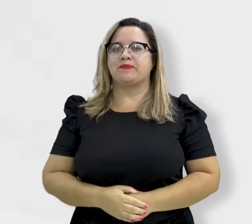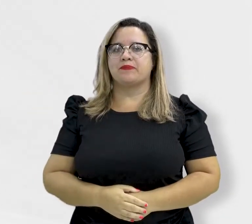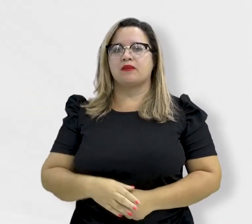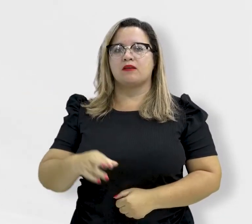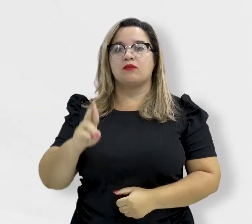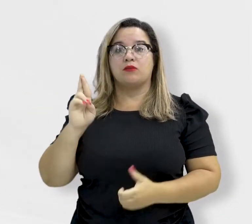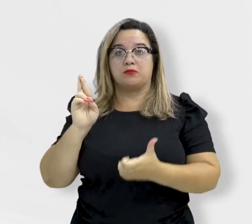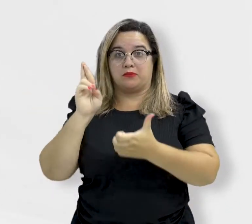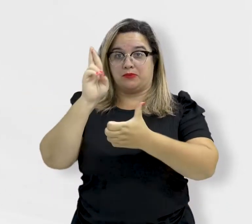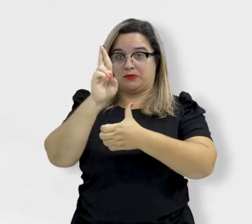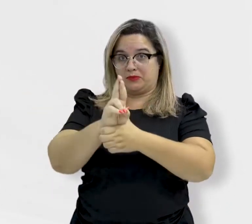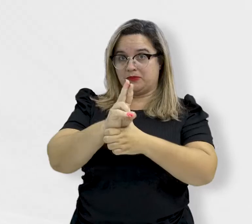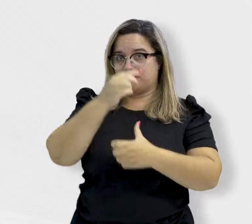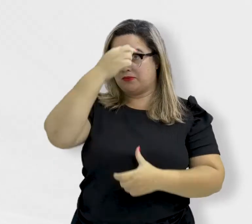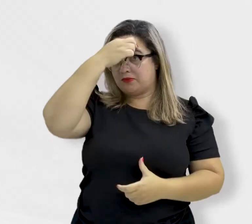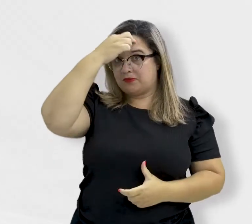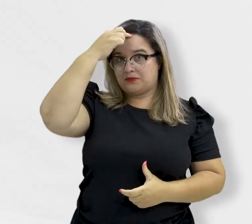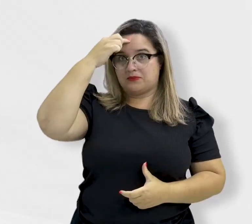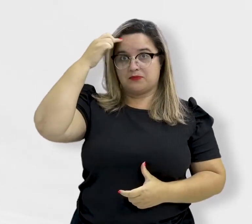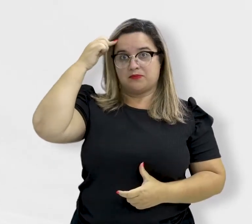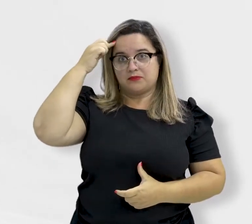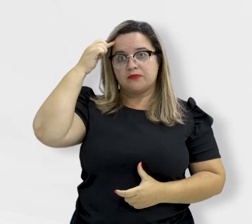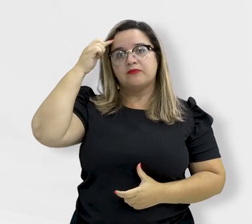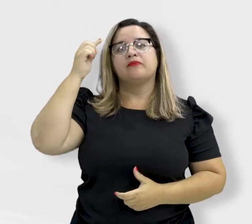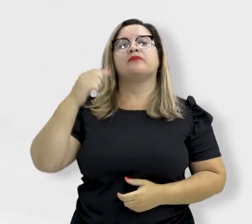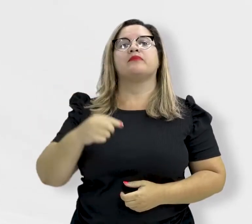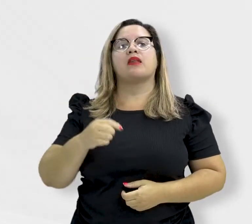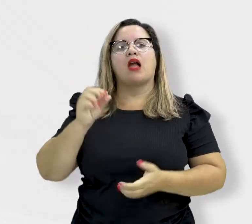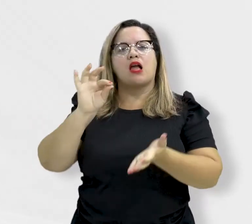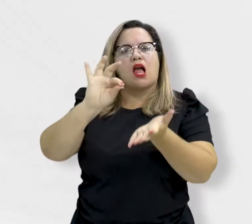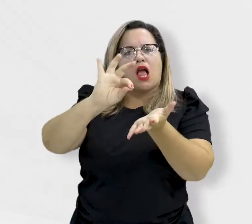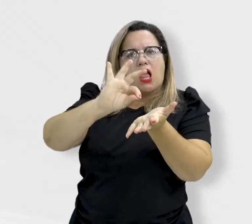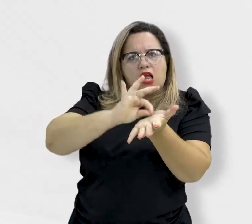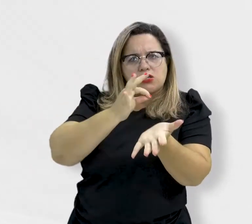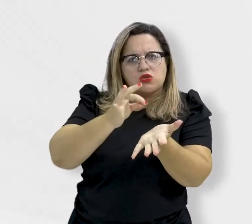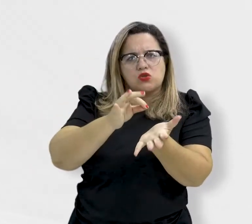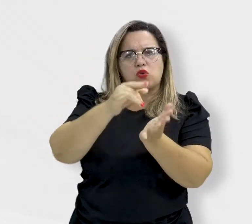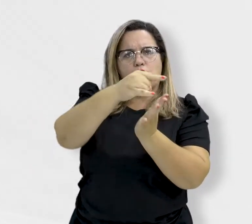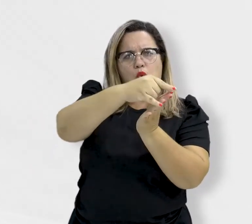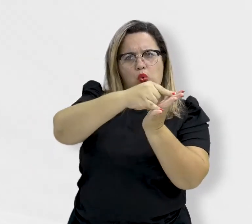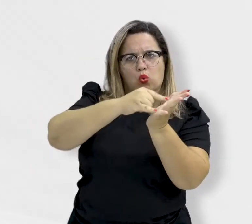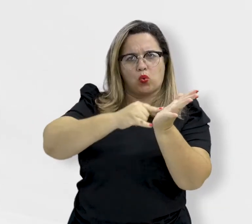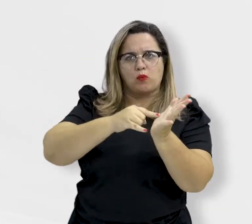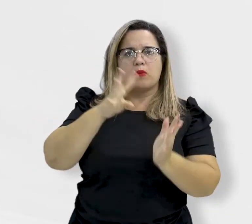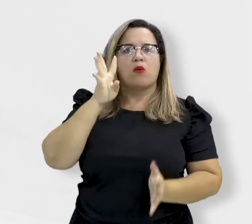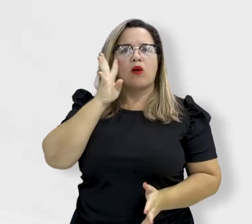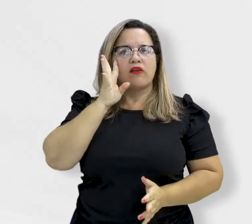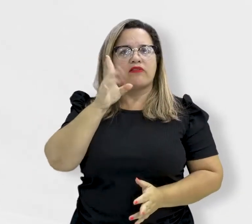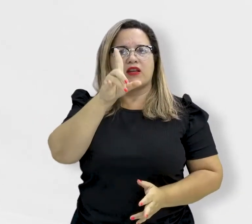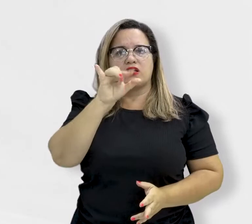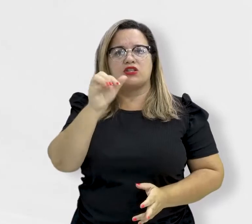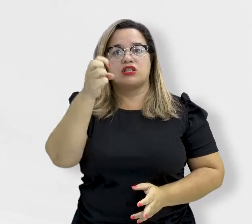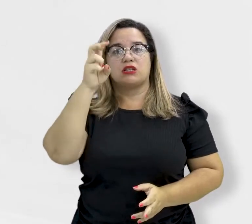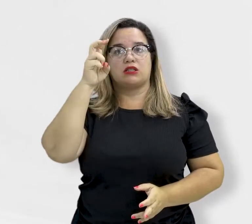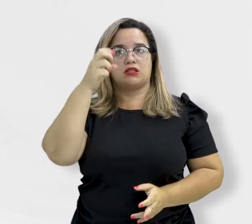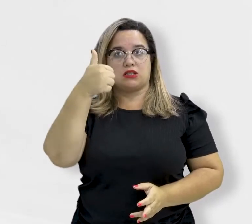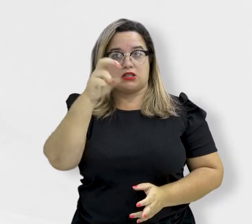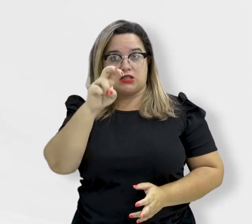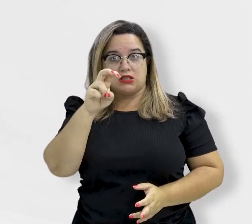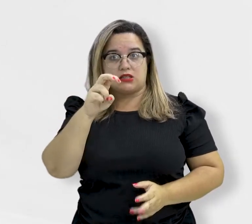Mato Grosso, José Antônio Borges Pereira, assinou nesta quarta-feira, dia 15, em Jaciara, a 146